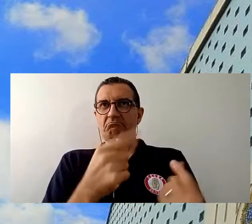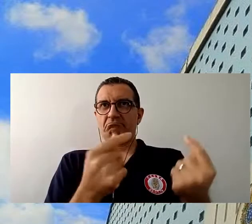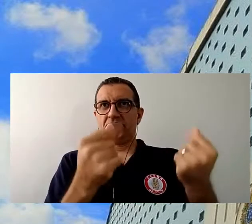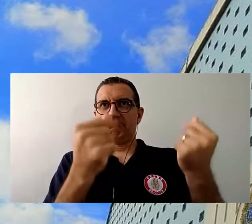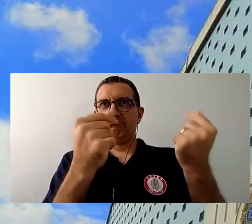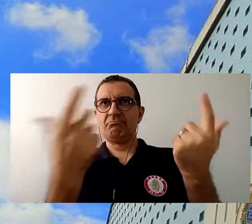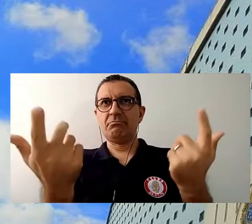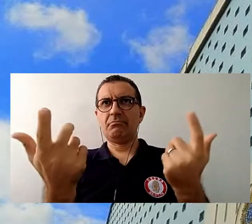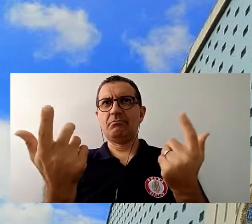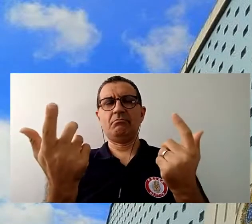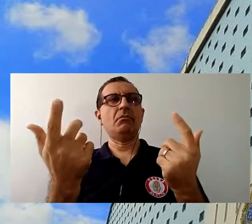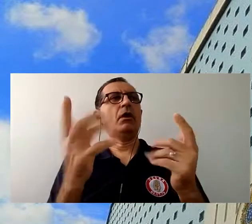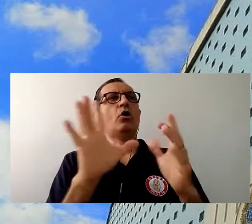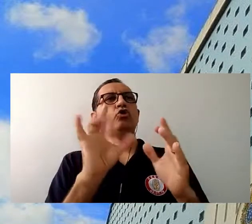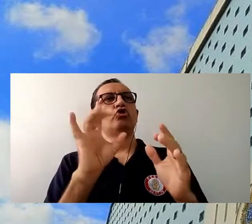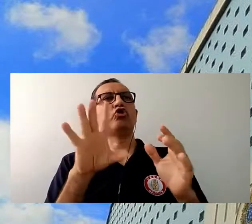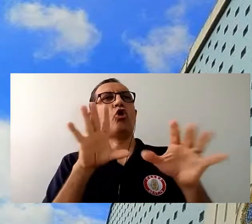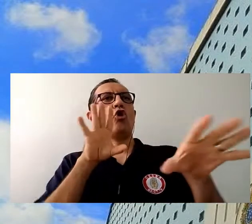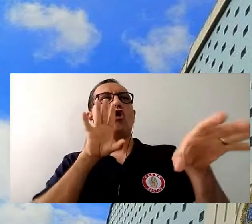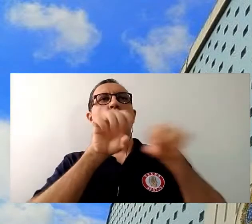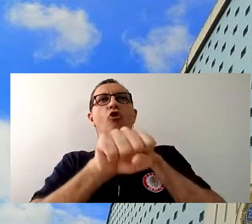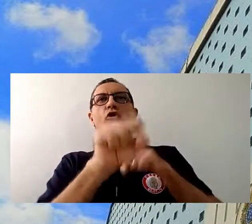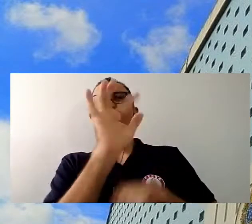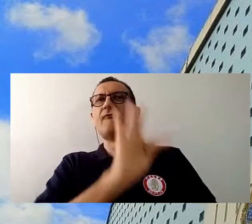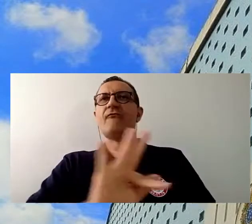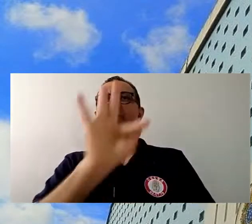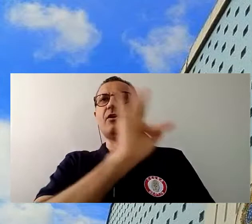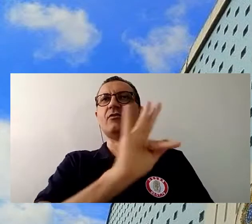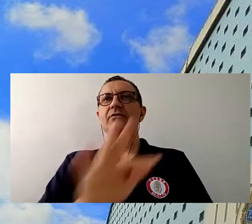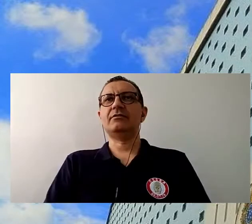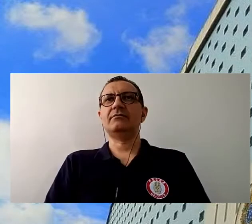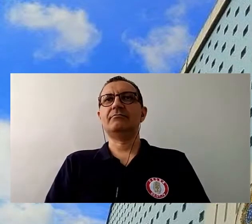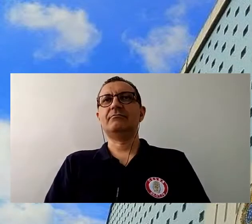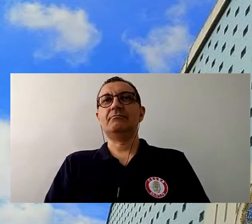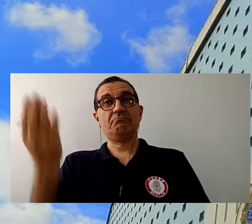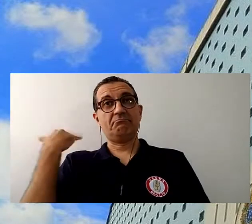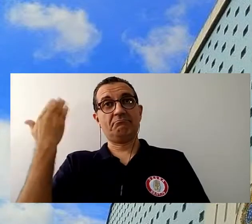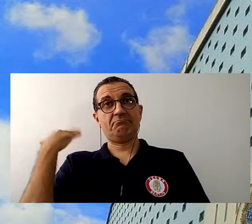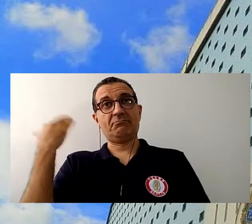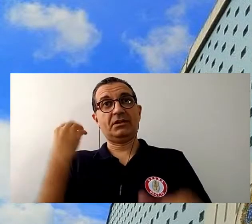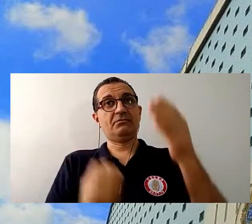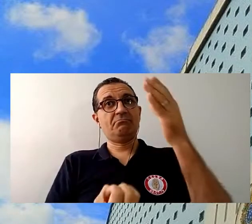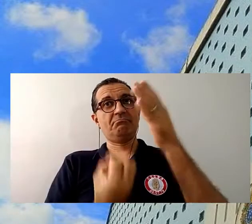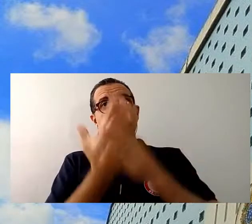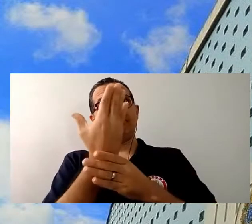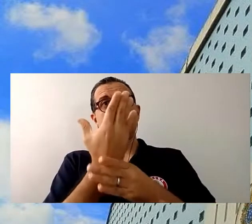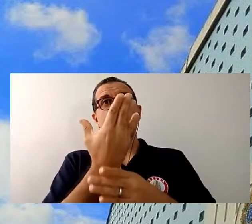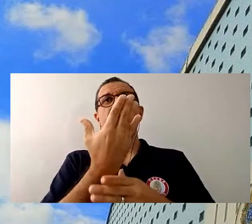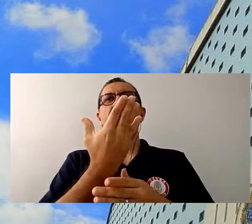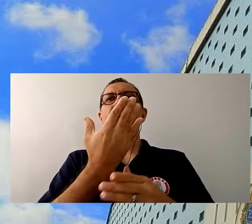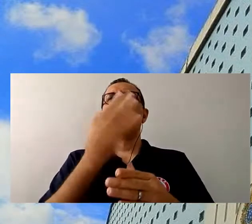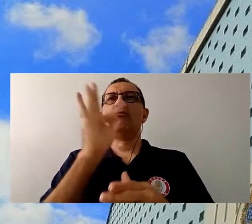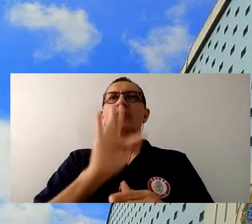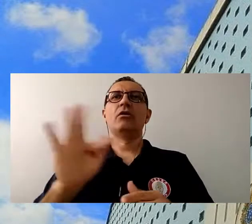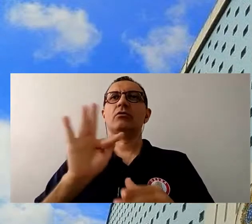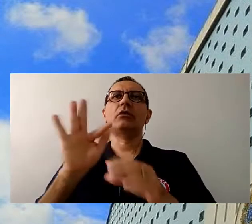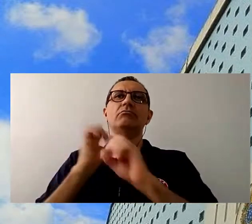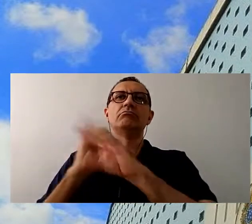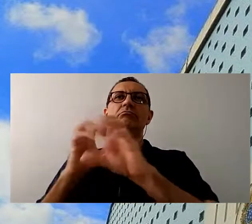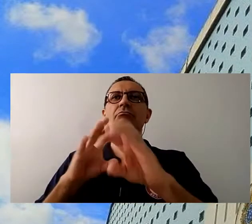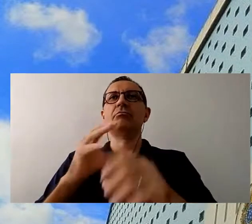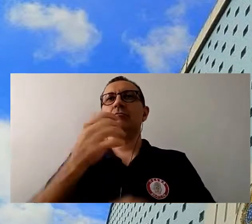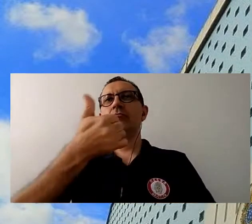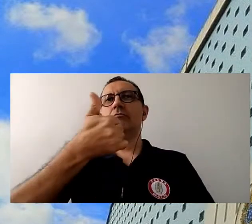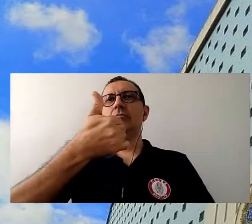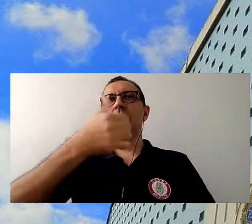ensino superior. Que a universidade no Brasil foi efetivamente criada em 1930, enquanto as universidades